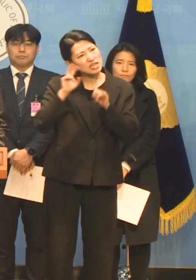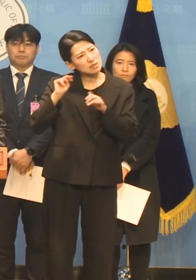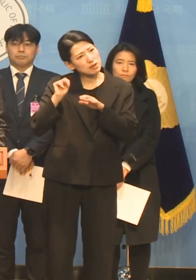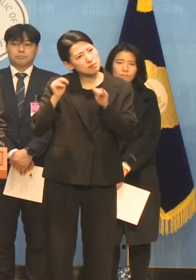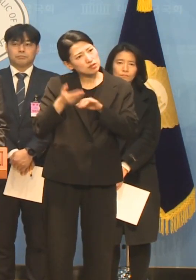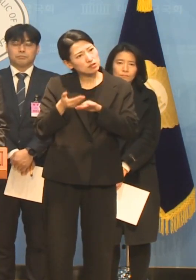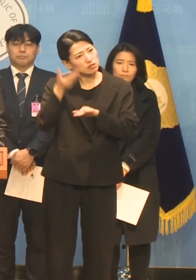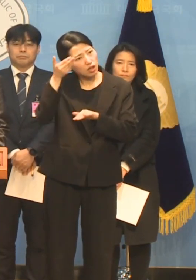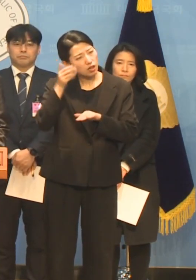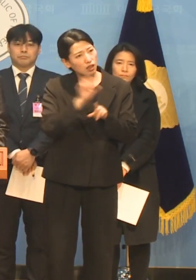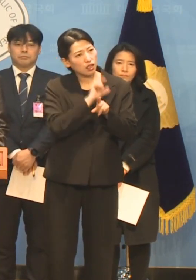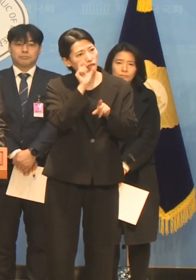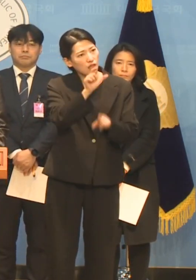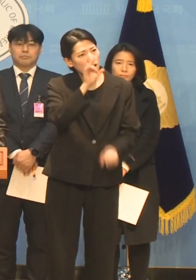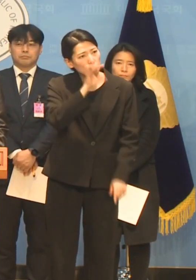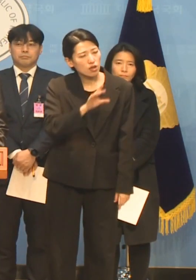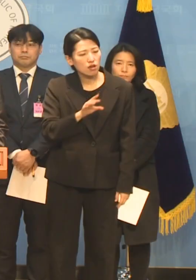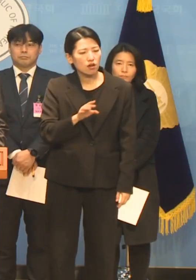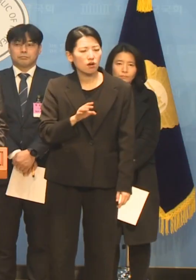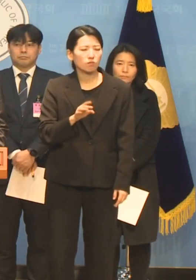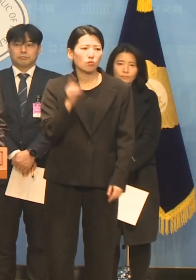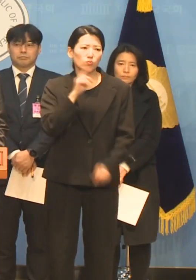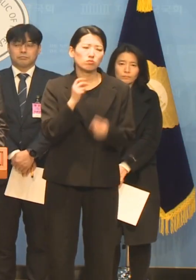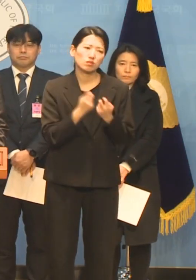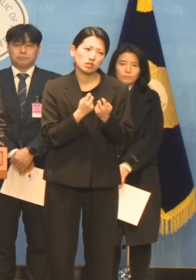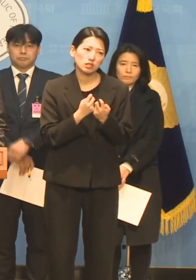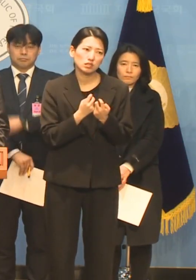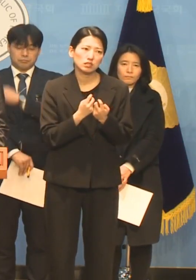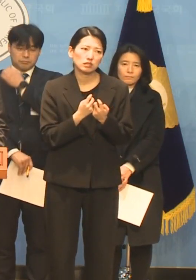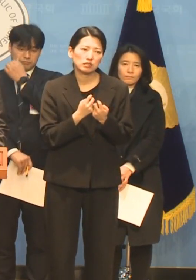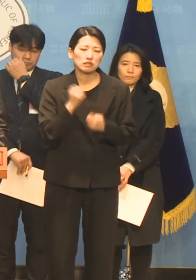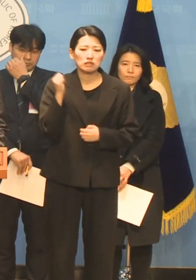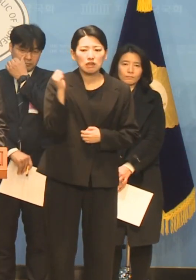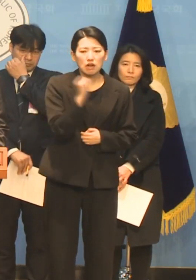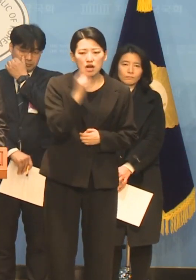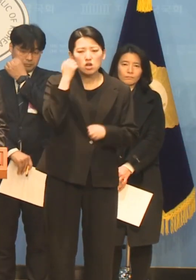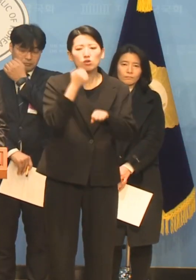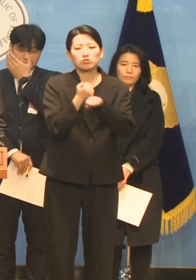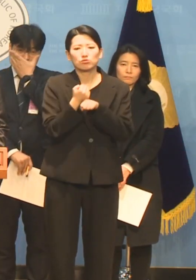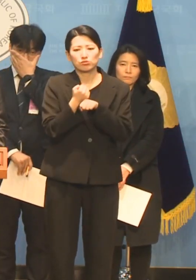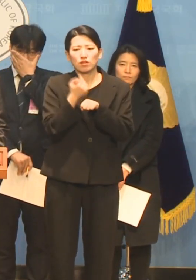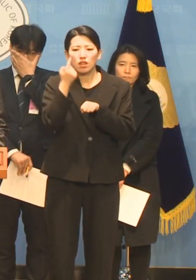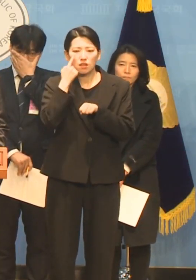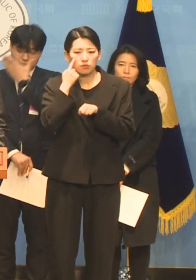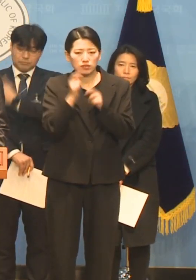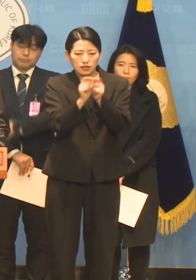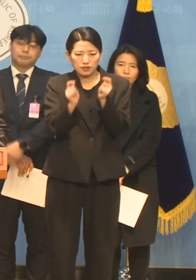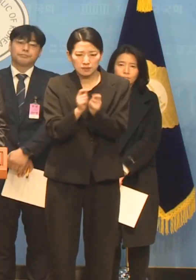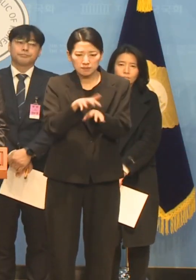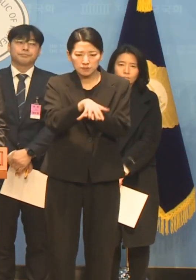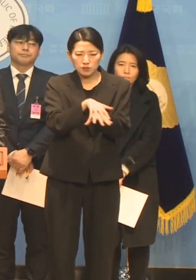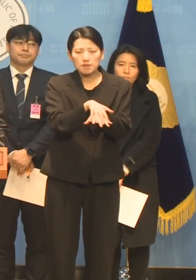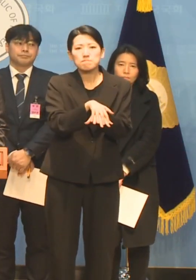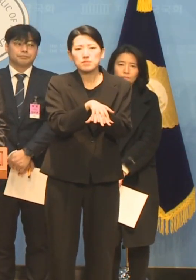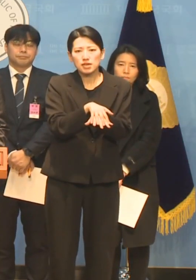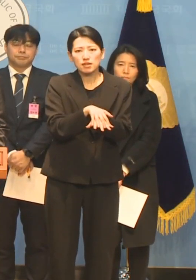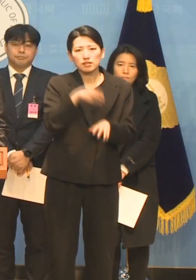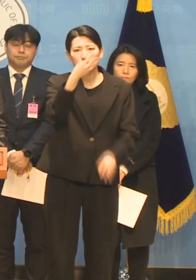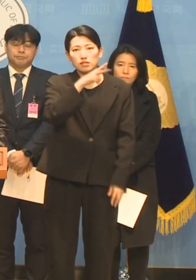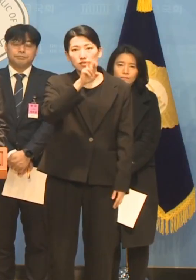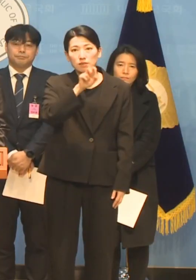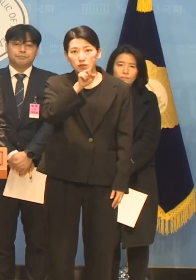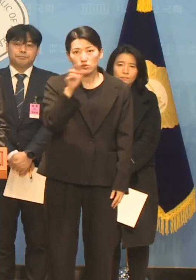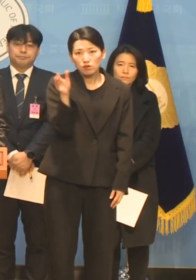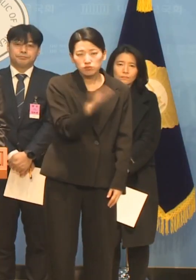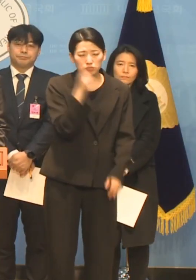그러면 어떻게 해야 될까 하다가 TF팀으로 그때 저희가 장애 연구팀을 만들었고요. 2021년부터 활동을 하던